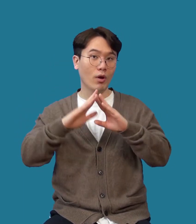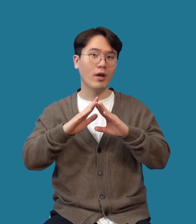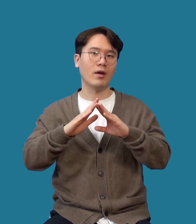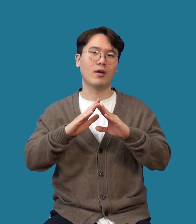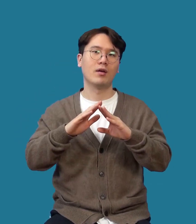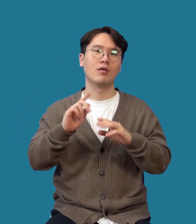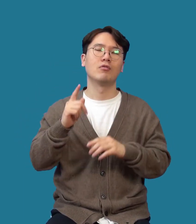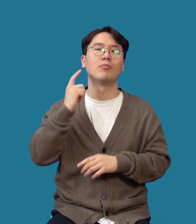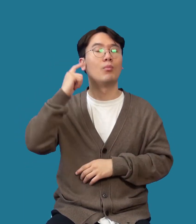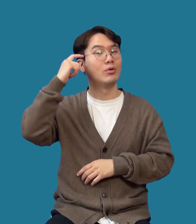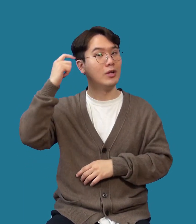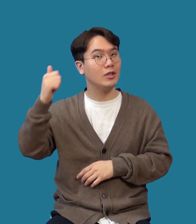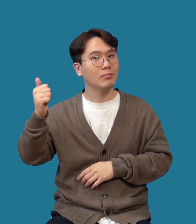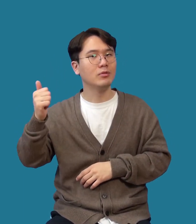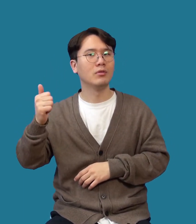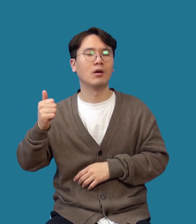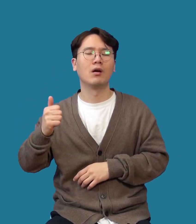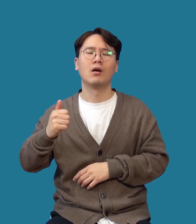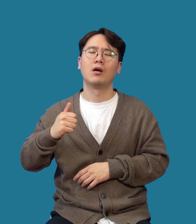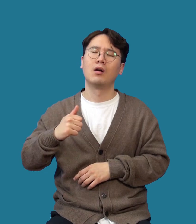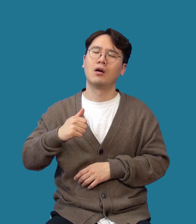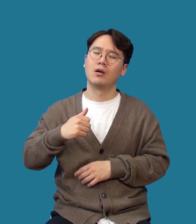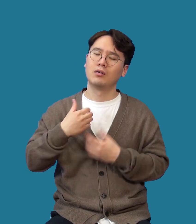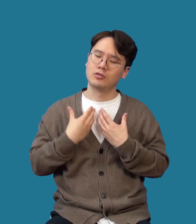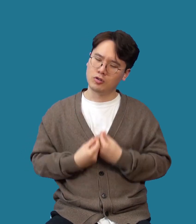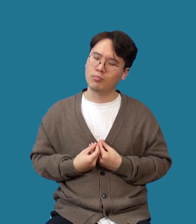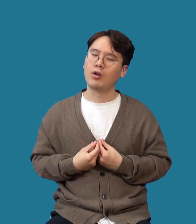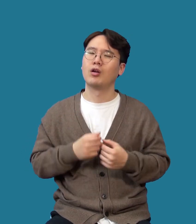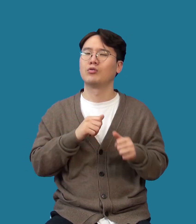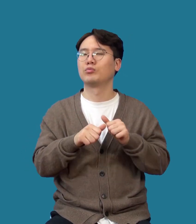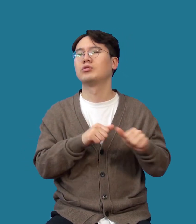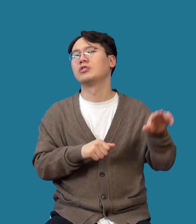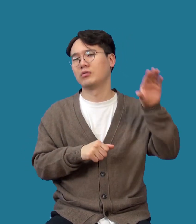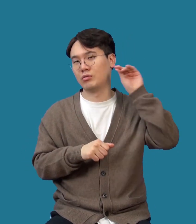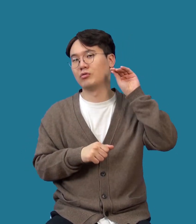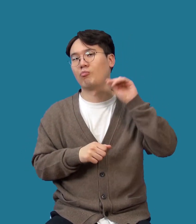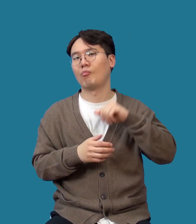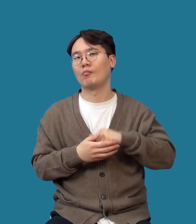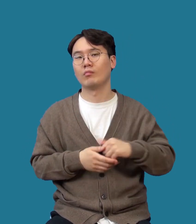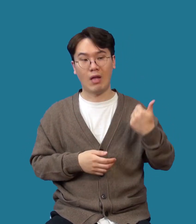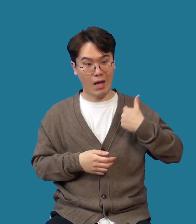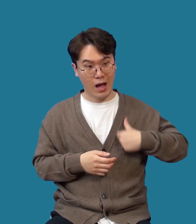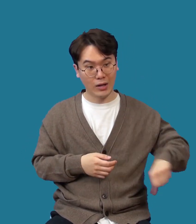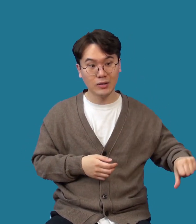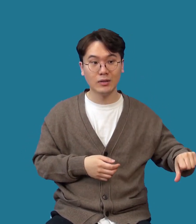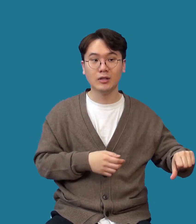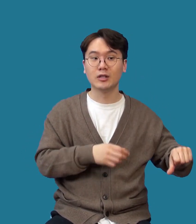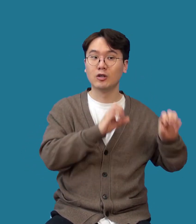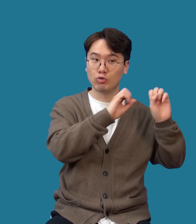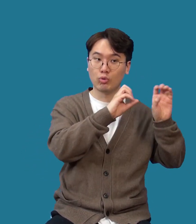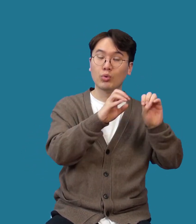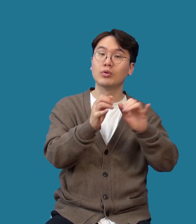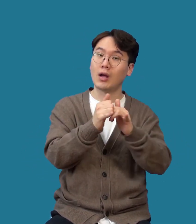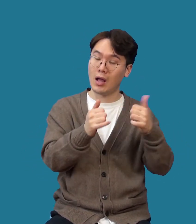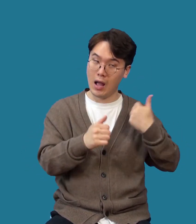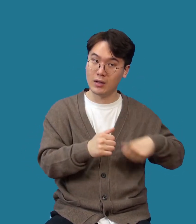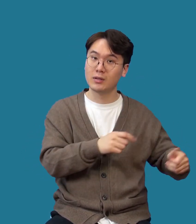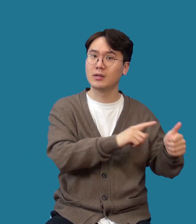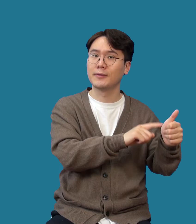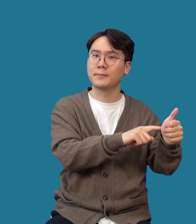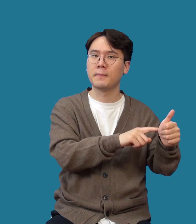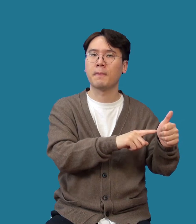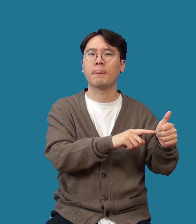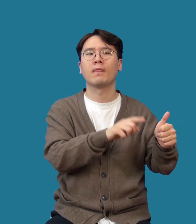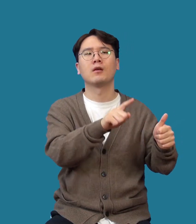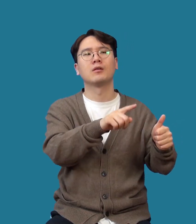받았습니다. 아프간에 선교를 갔던 아들 배형규 목사가 탈레반의 총에 맞아서 순교했다는